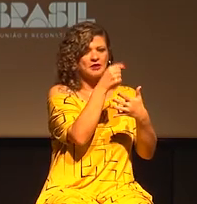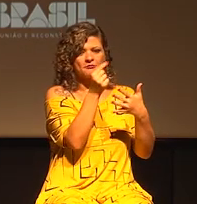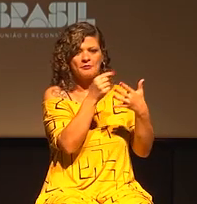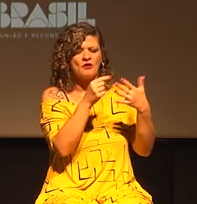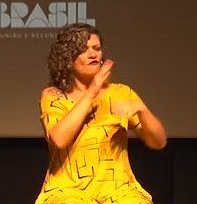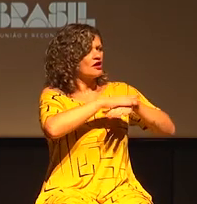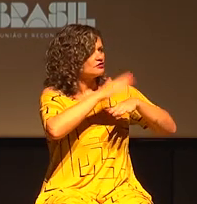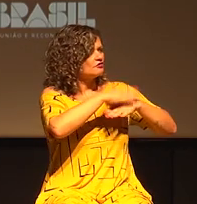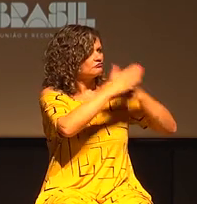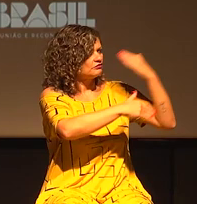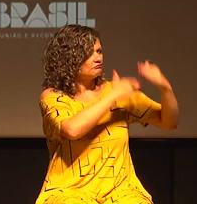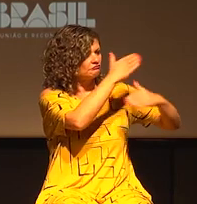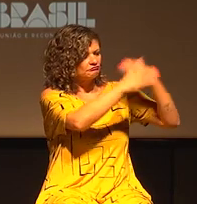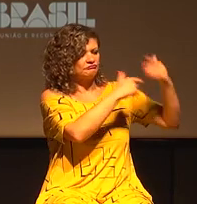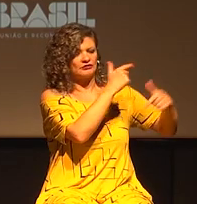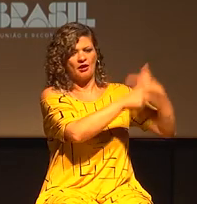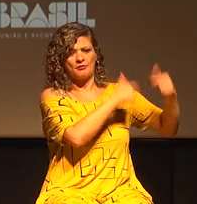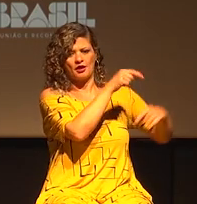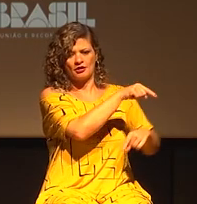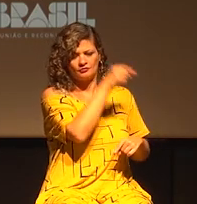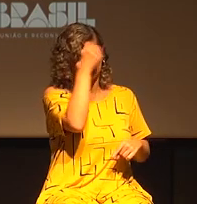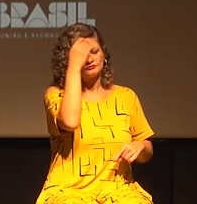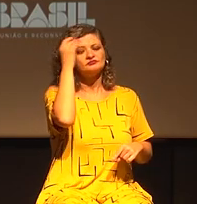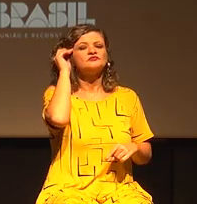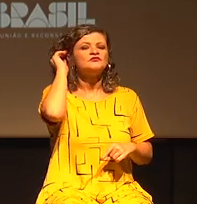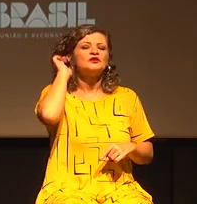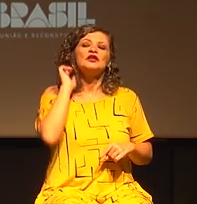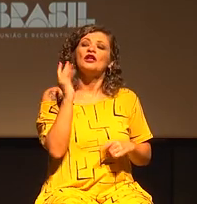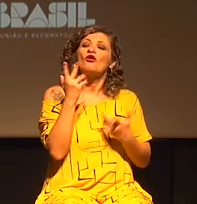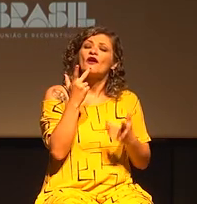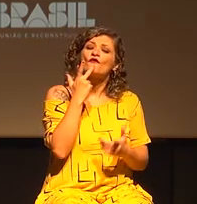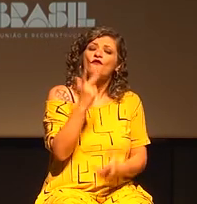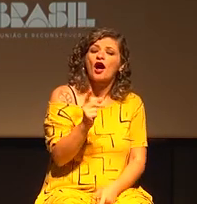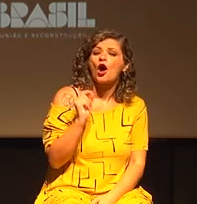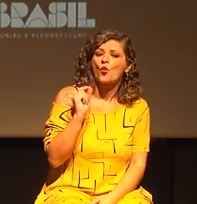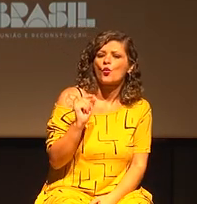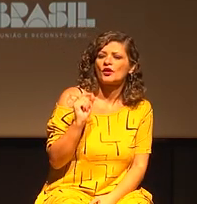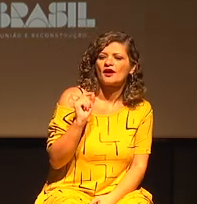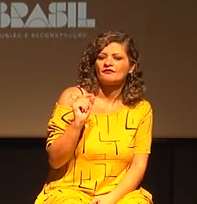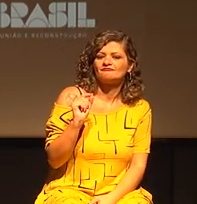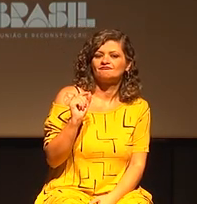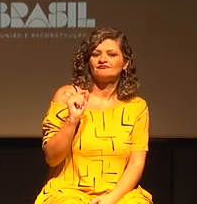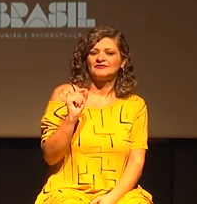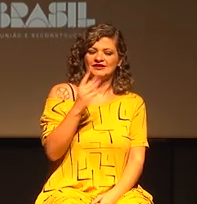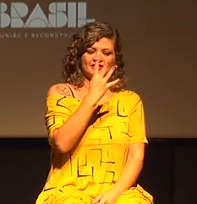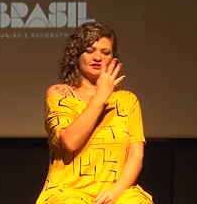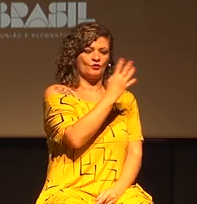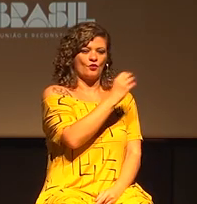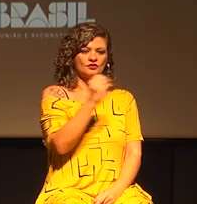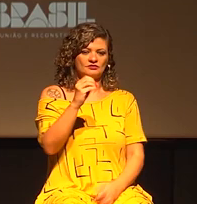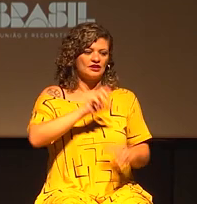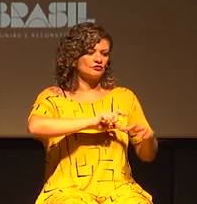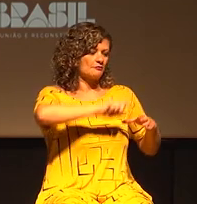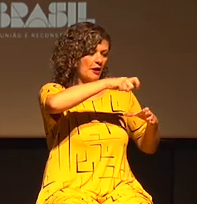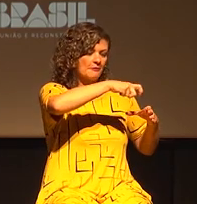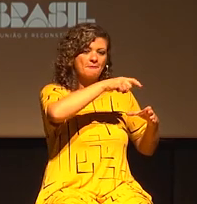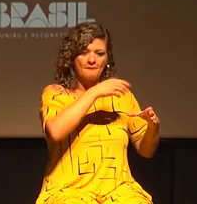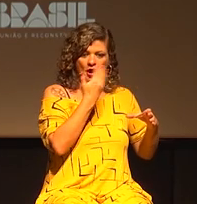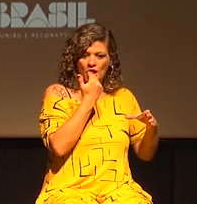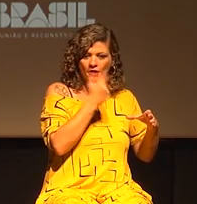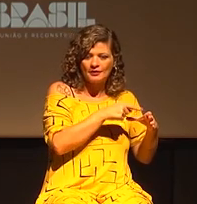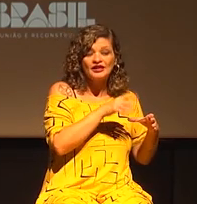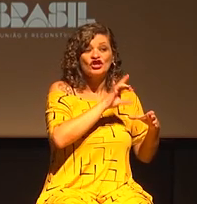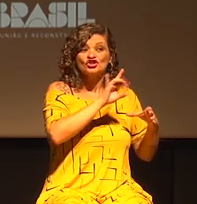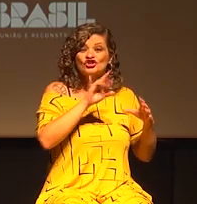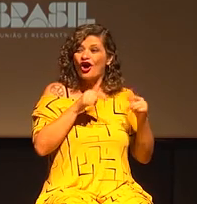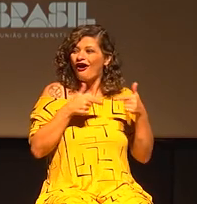foram se desenvolvendo ao longo da pandemia e eu queria te dizer o seguinte eh essas 400 marmitas elas não estão representando só o